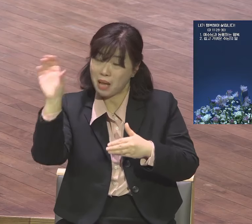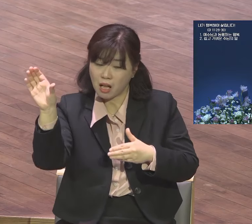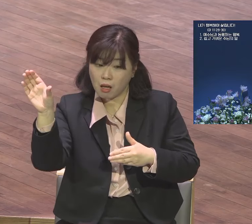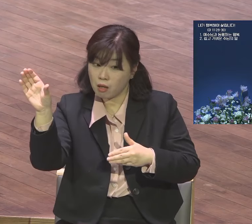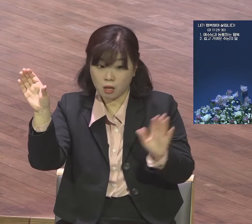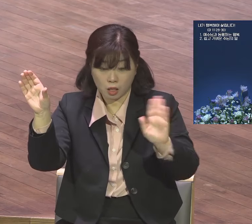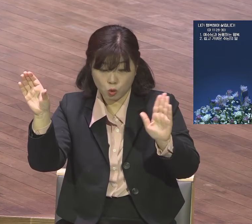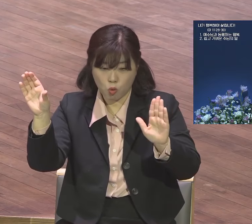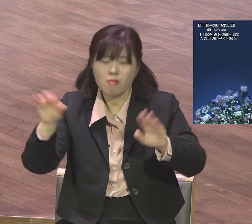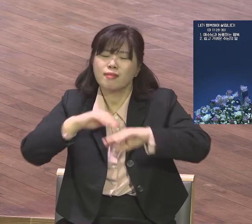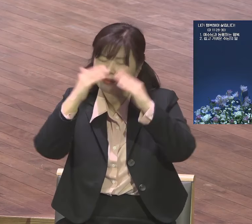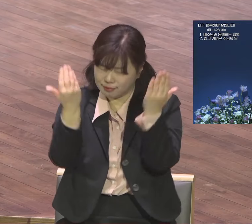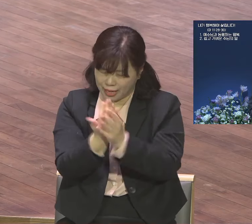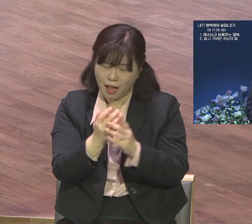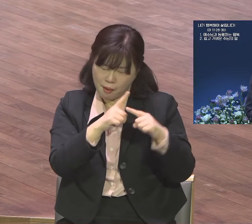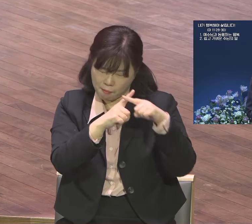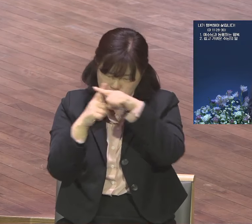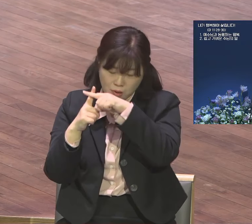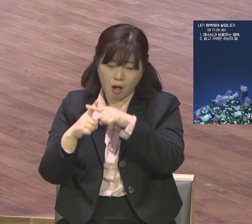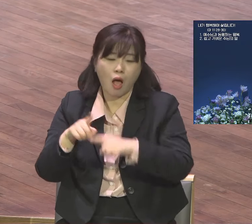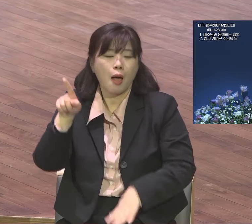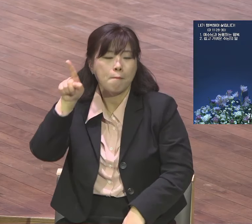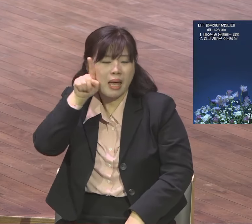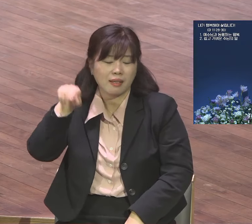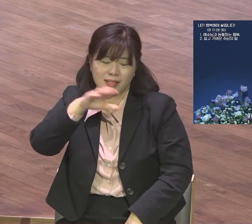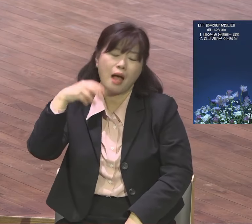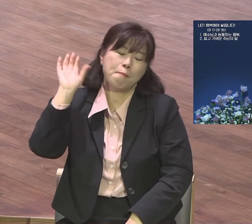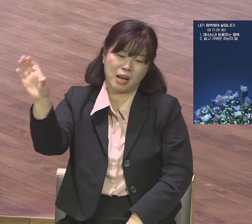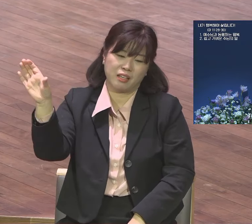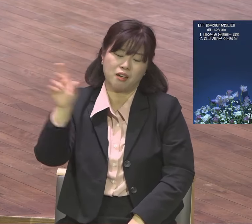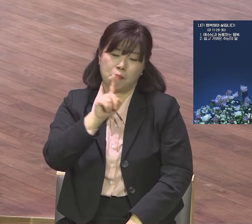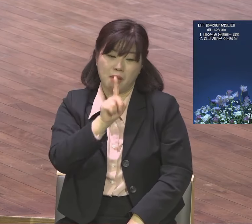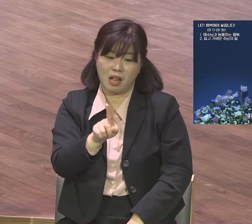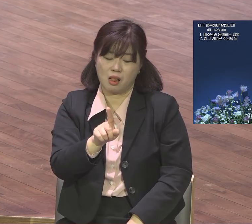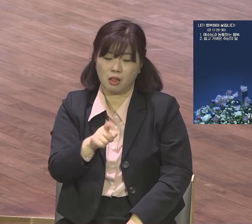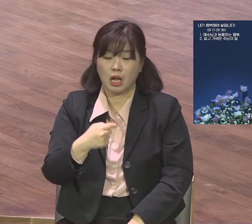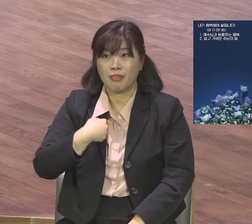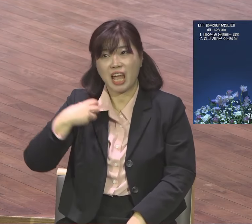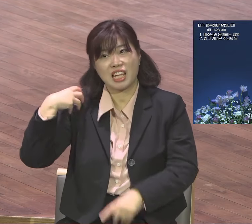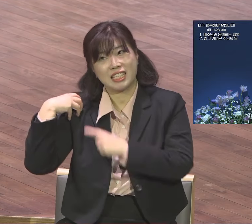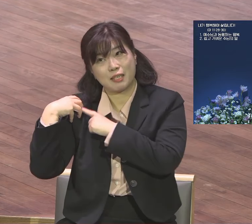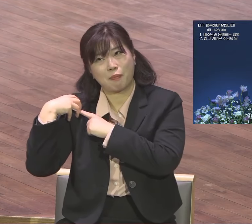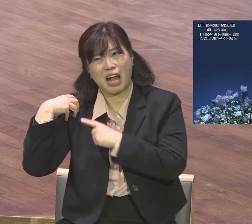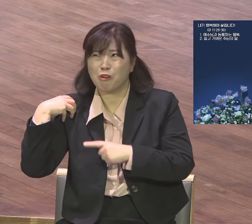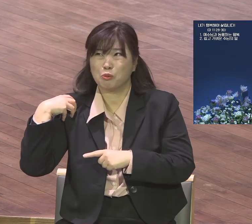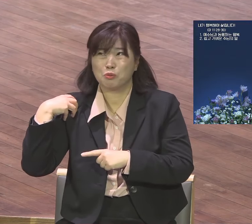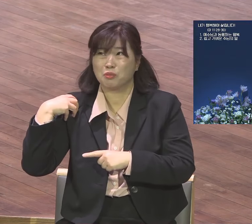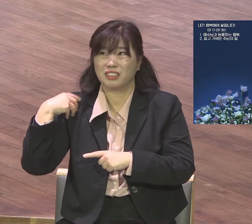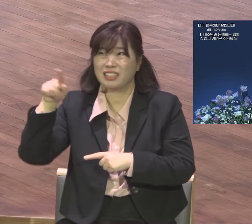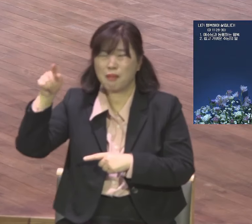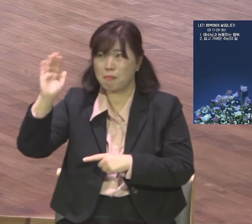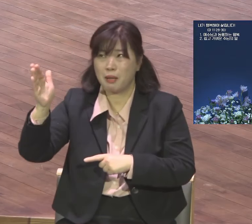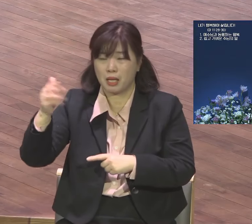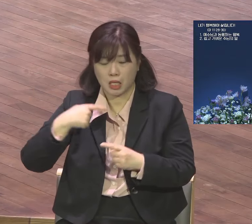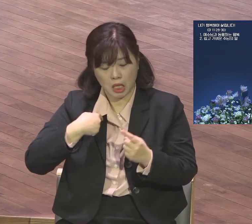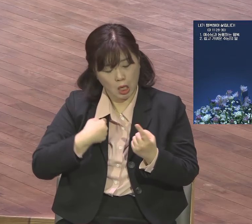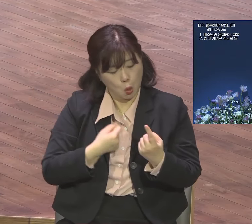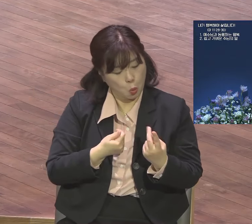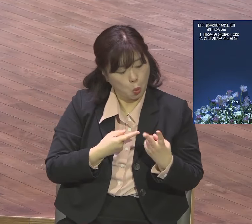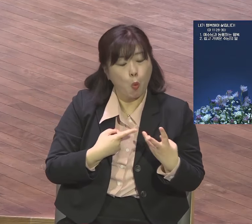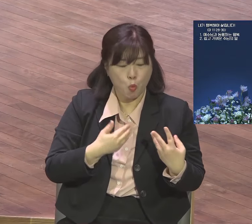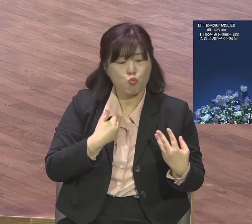것입니다. 우리를 돌보시는 주님이 계시는데 왜 자꾸 가지고 가십니까? 우리 예수님의